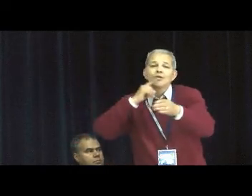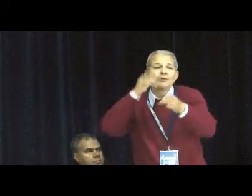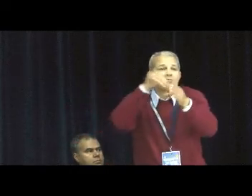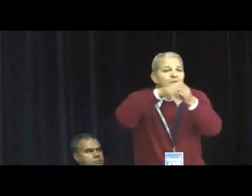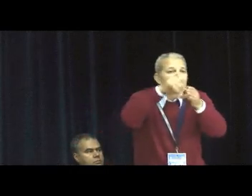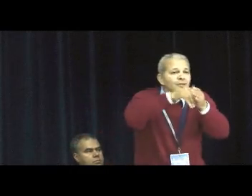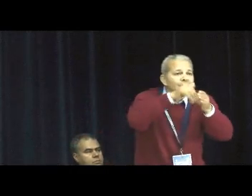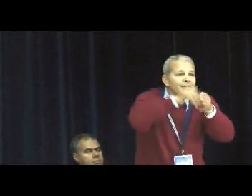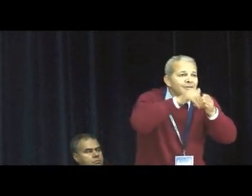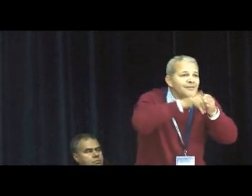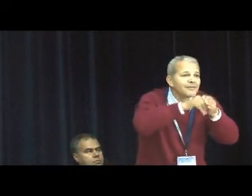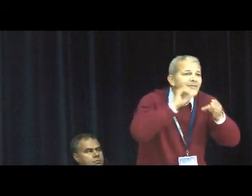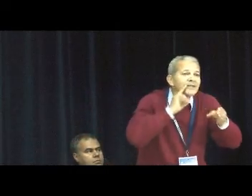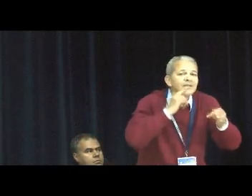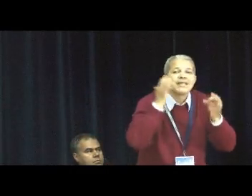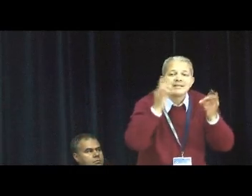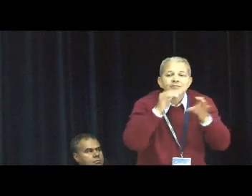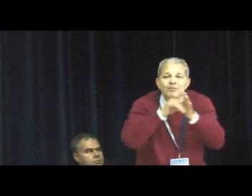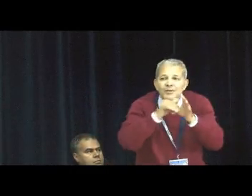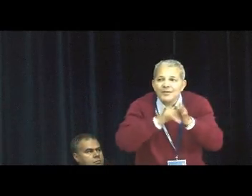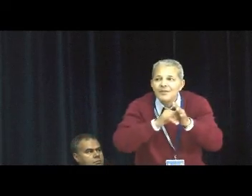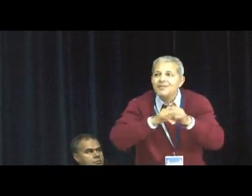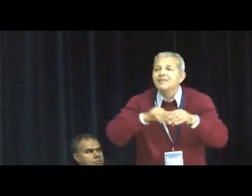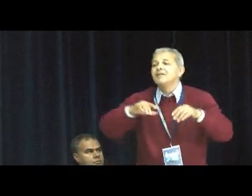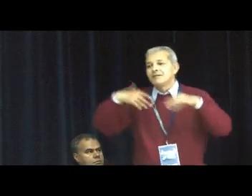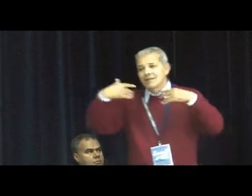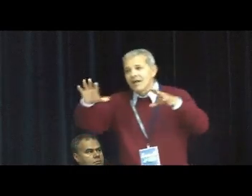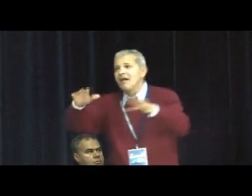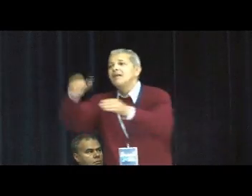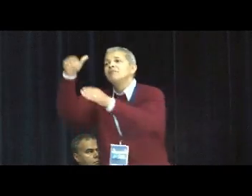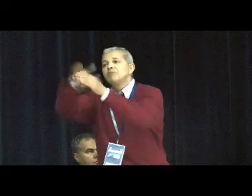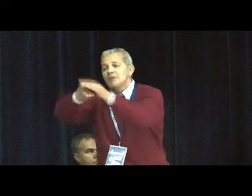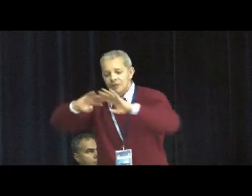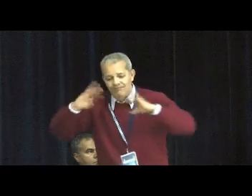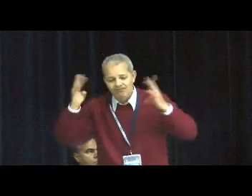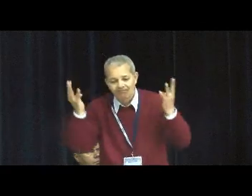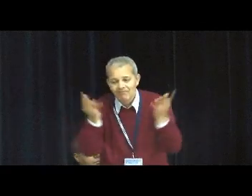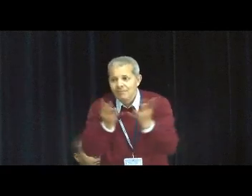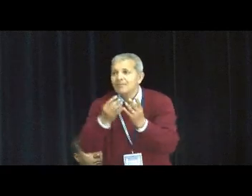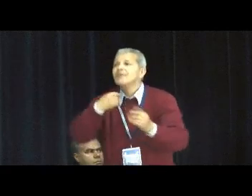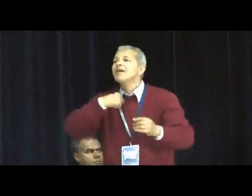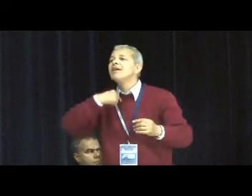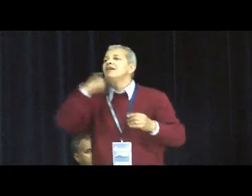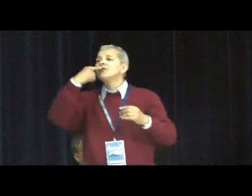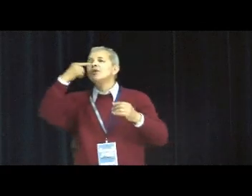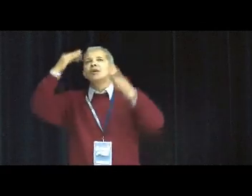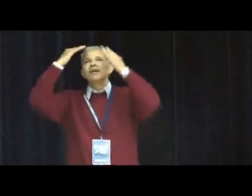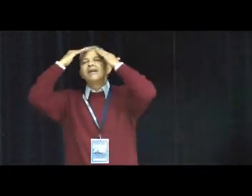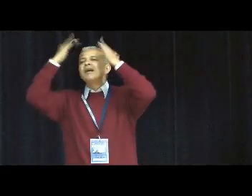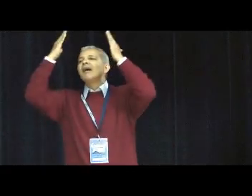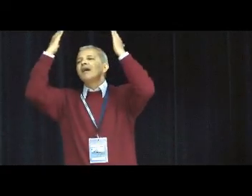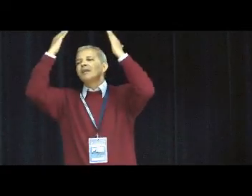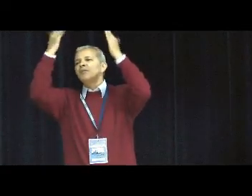مجال الاعلام هي خطوات ناقصه، المفروض انها تكون تدعمها خطوات اخرى.